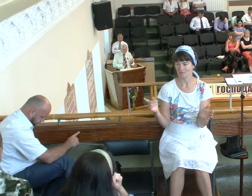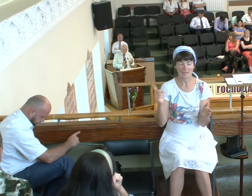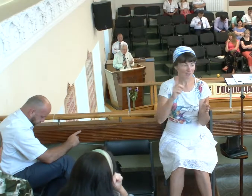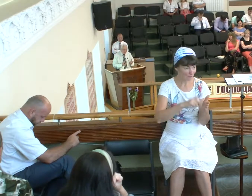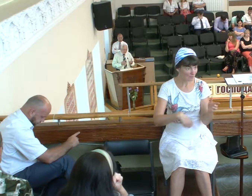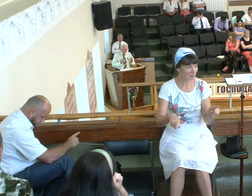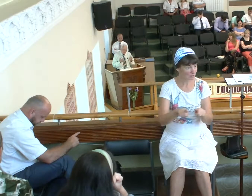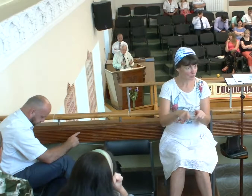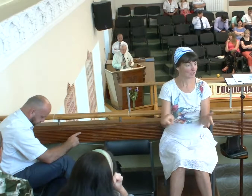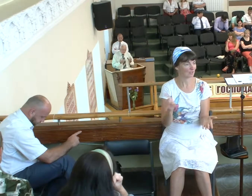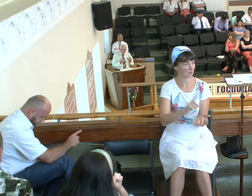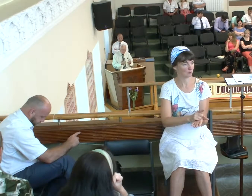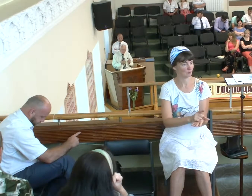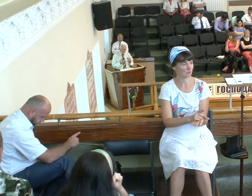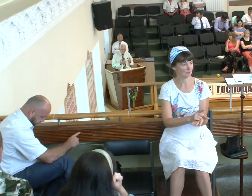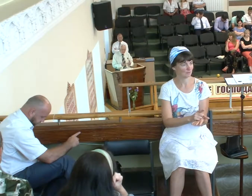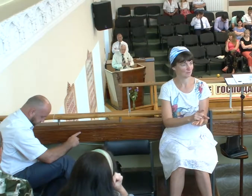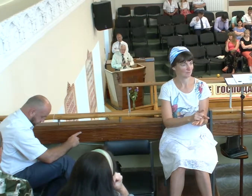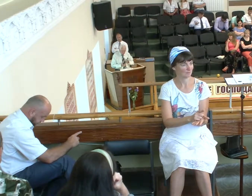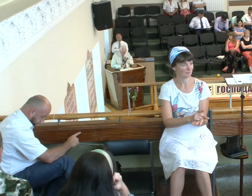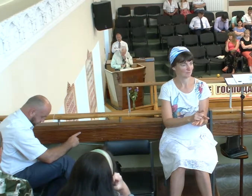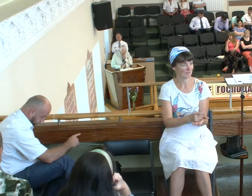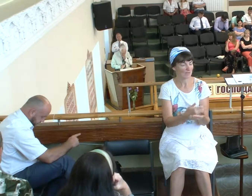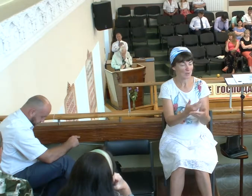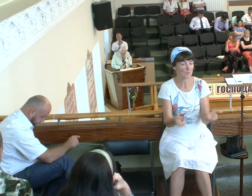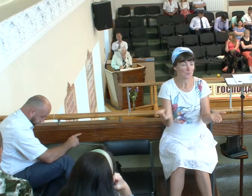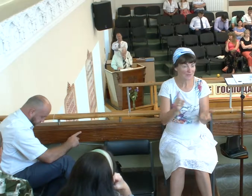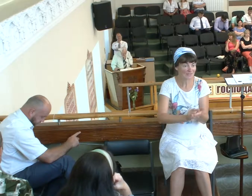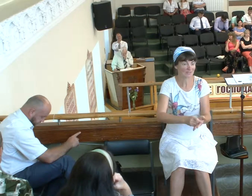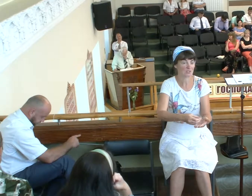перестаем видеть в нем всю